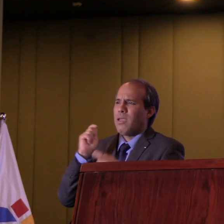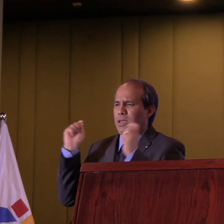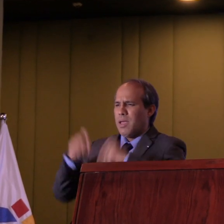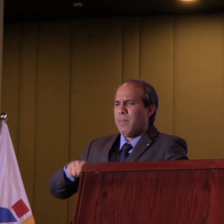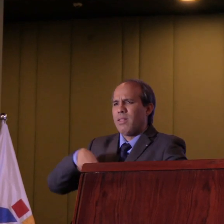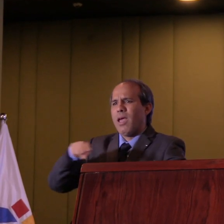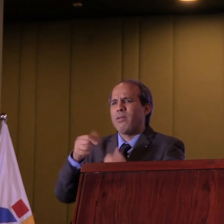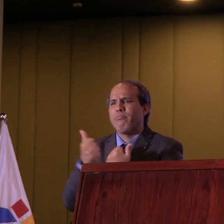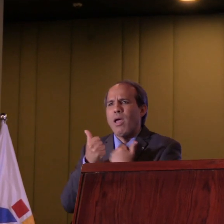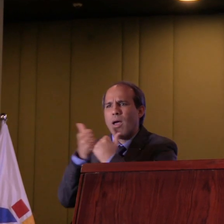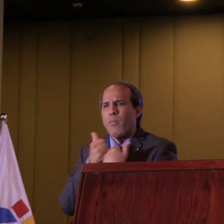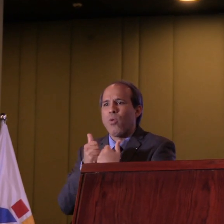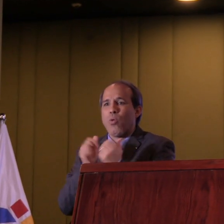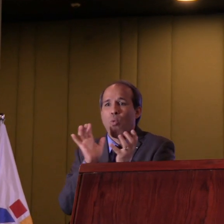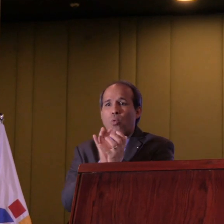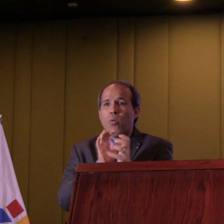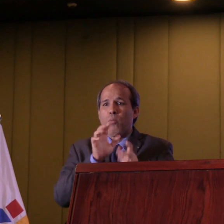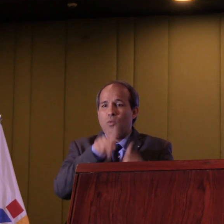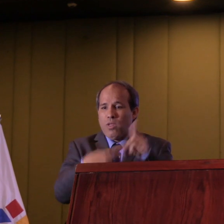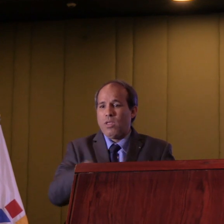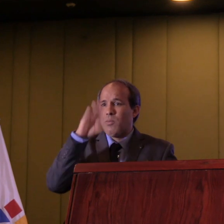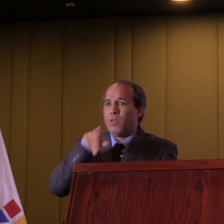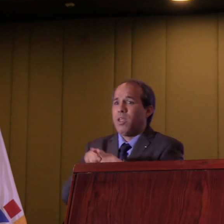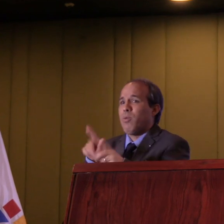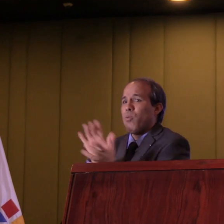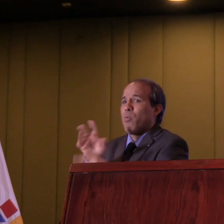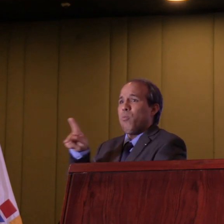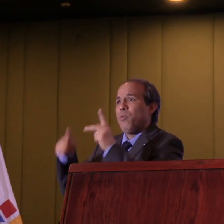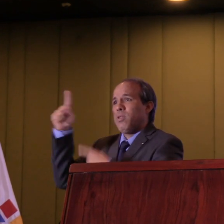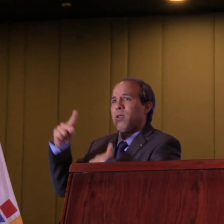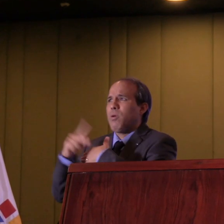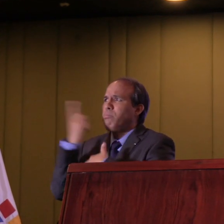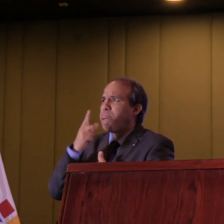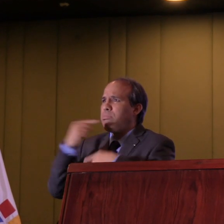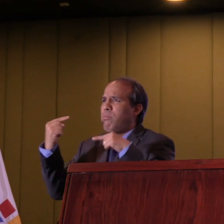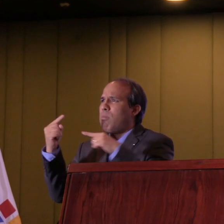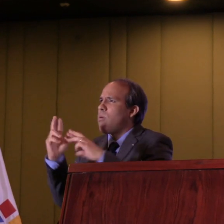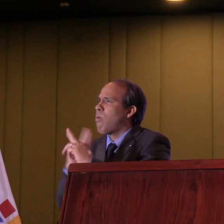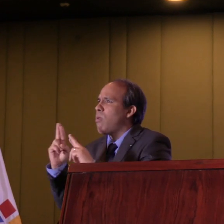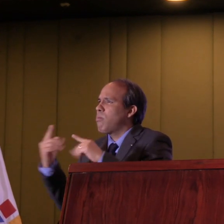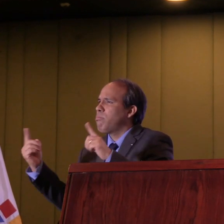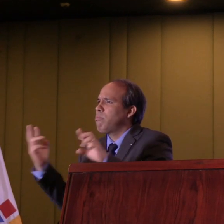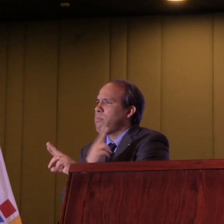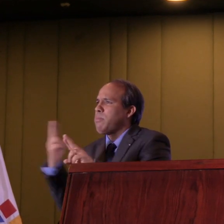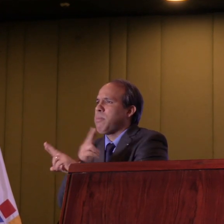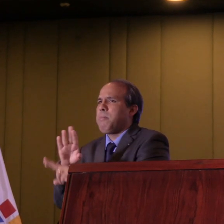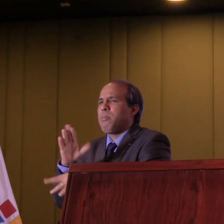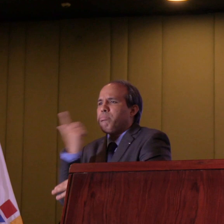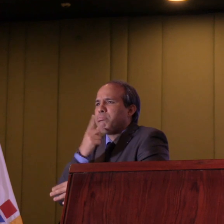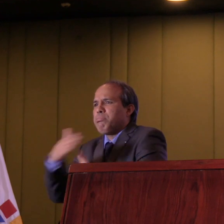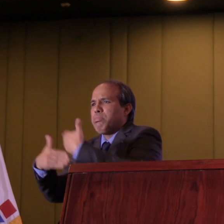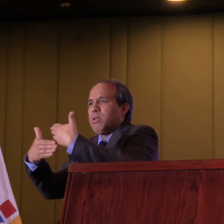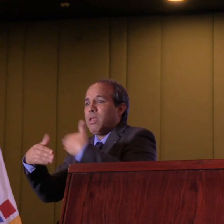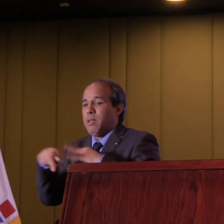colaboração entre brasileiros e paraguaios pode alcançar. Do lado brasileiro,